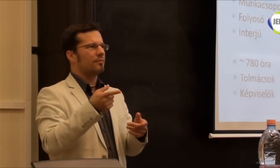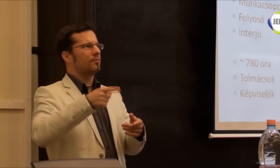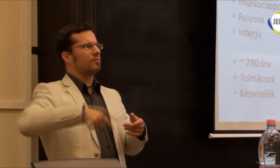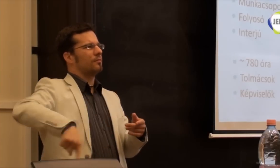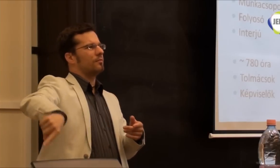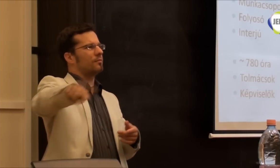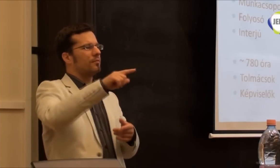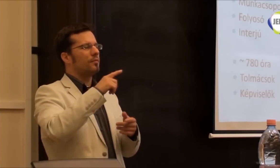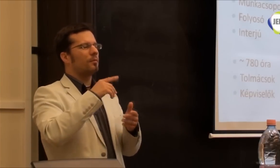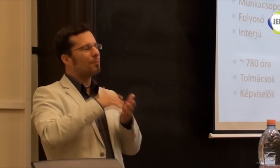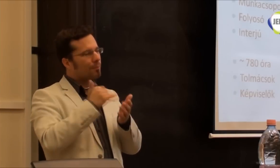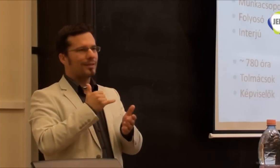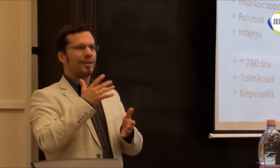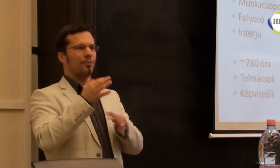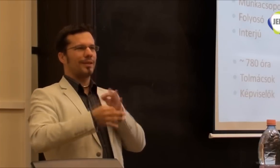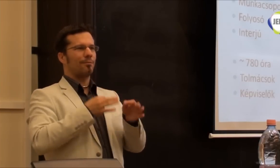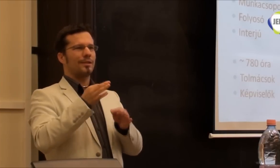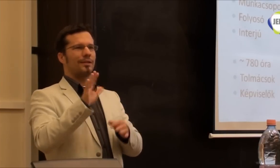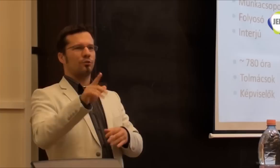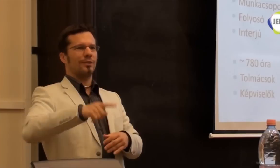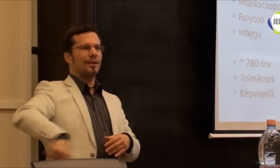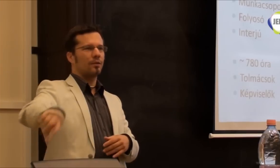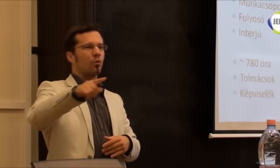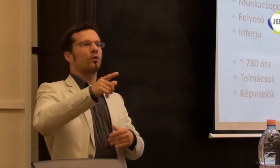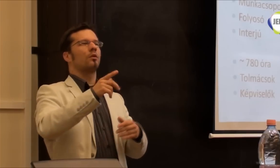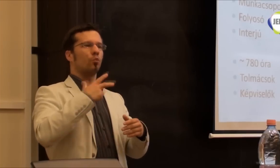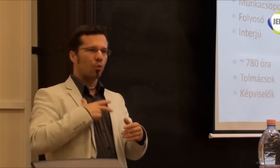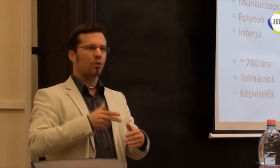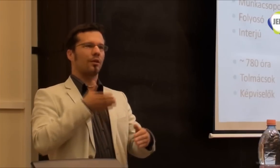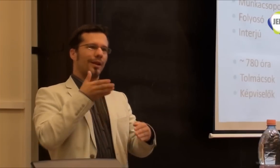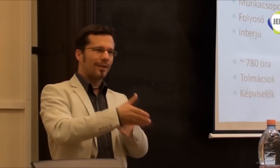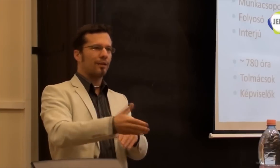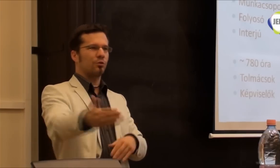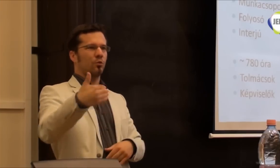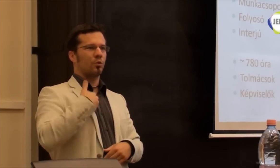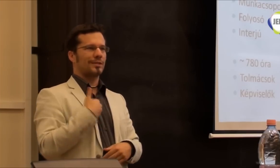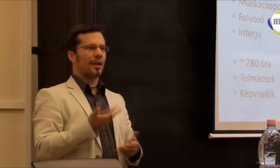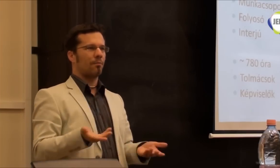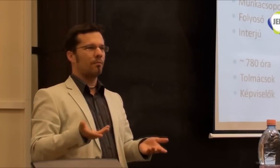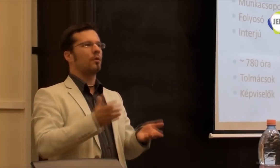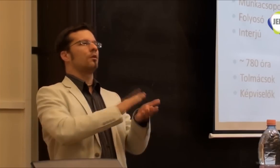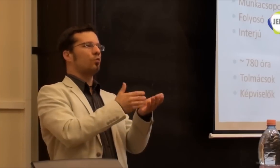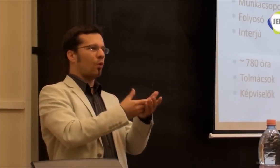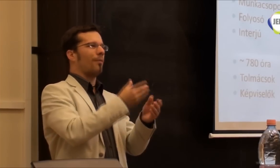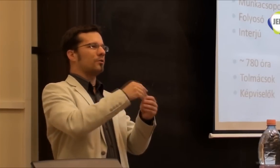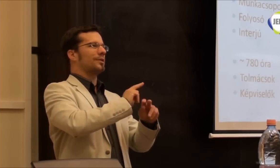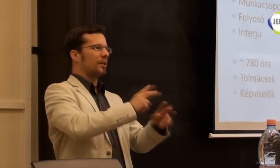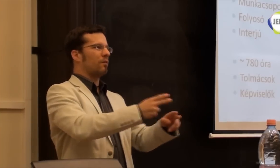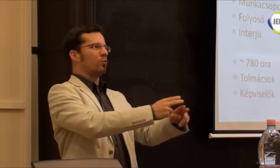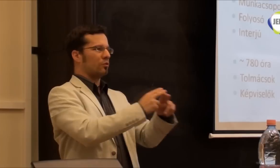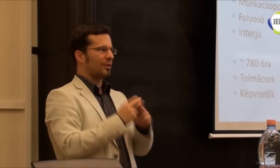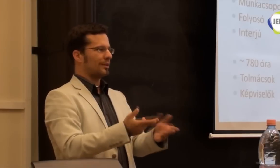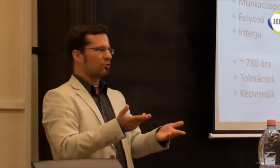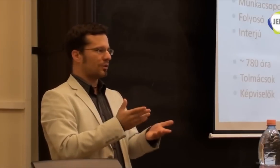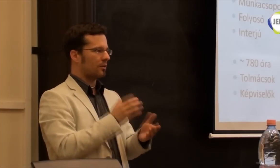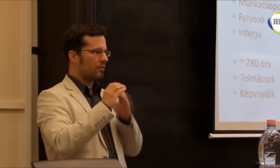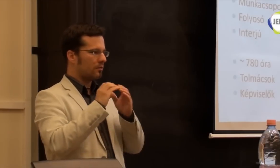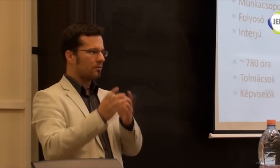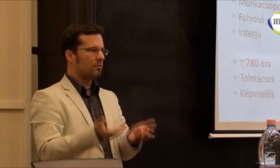szíves megkérdezni a képviselő úrtól. Tehát még mindig nem természetes a számukra, hogy egyenesen hozzám jönnek. A tolmács